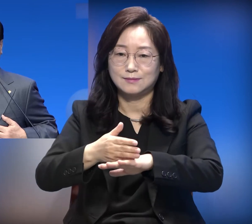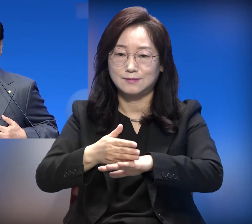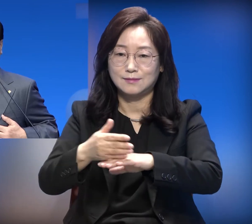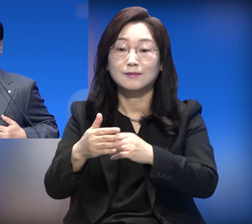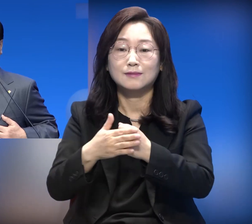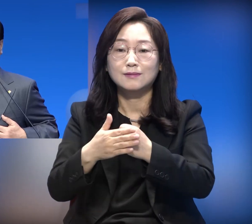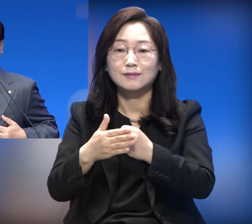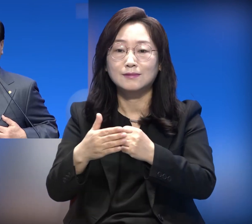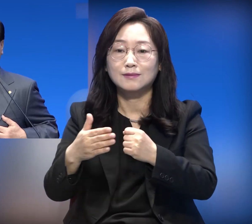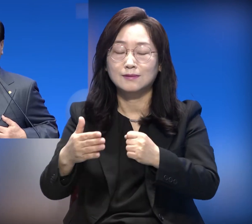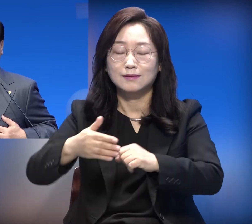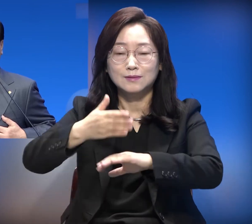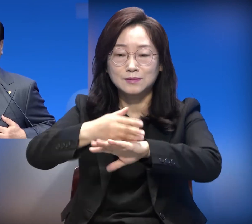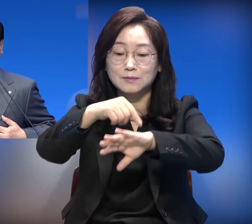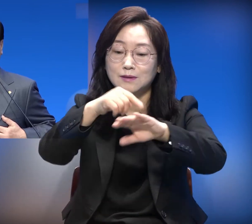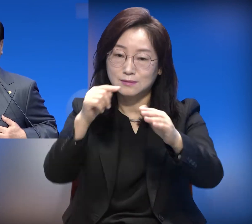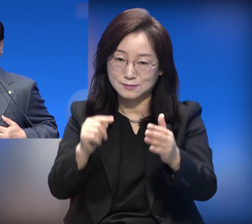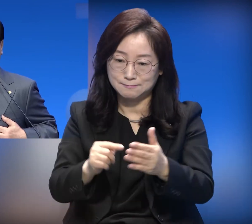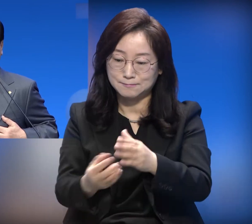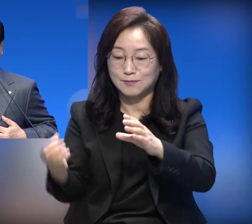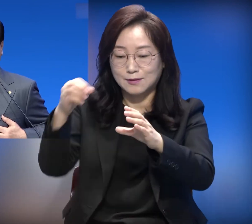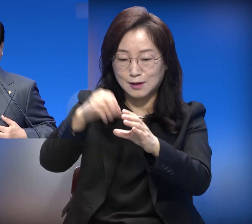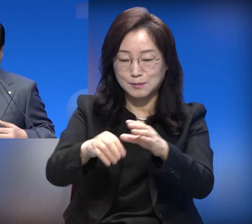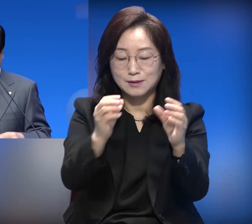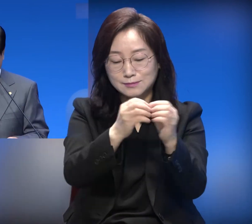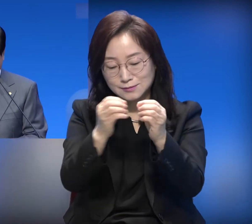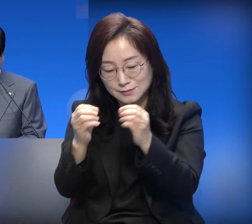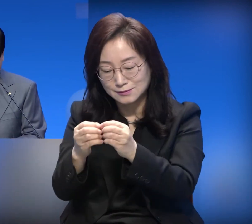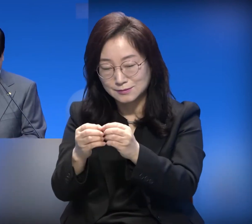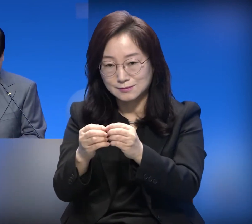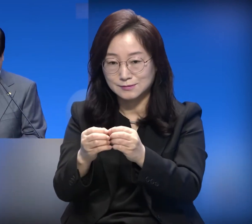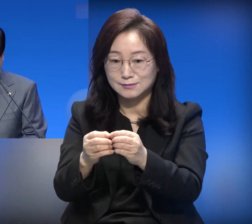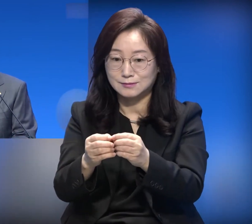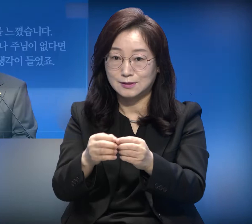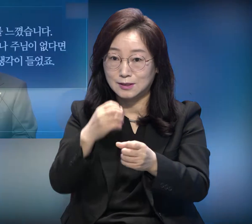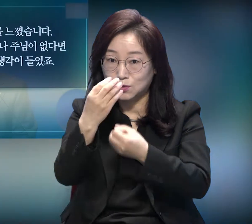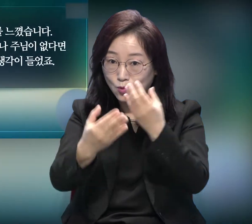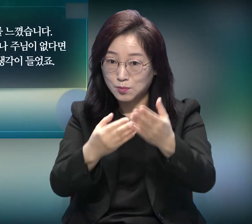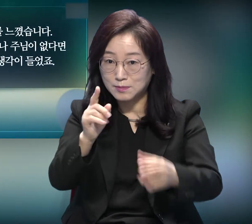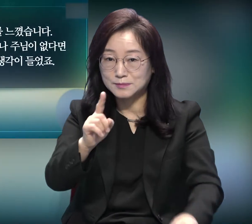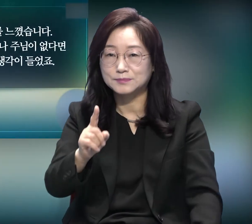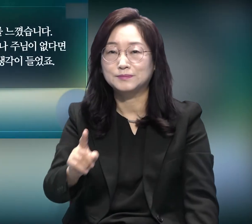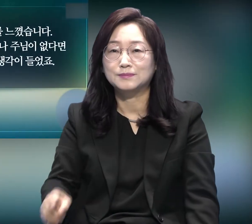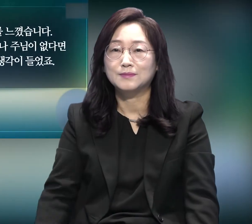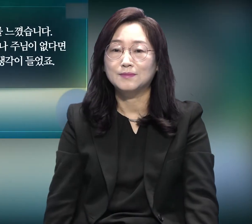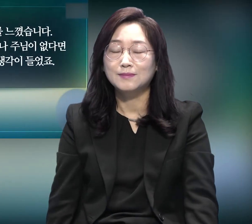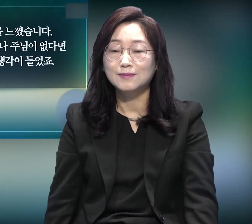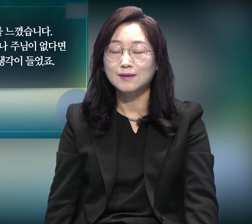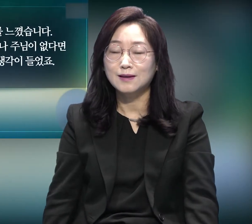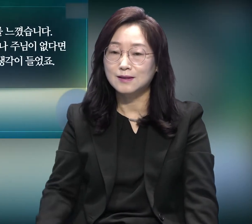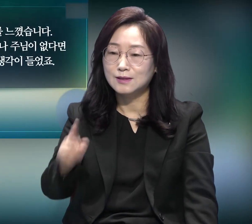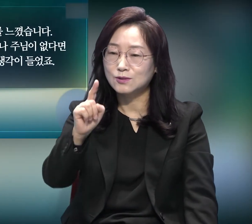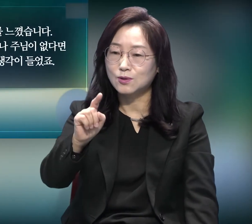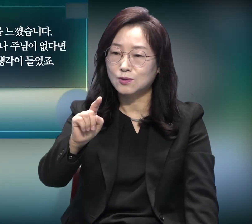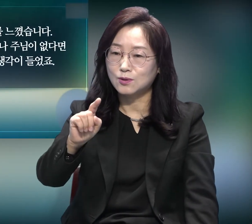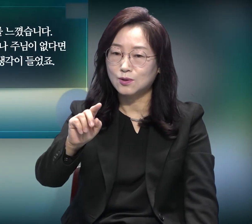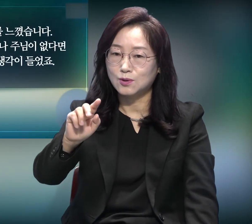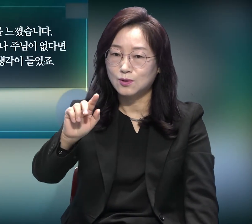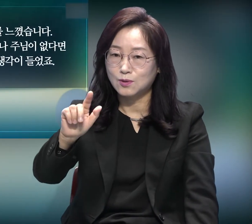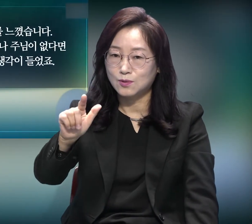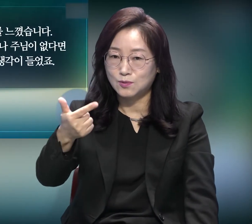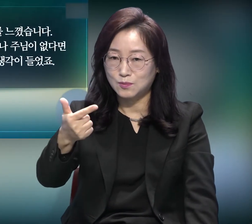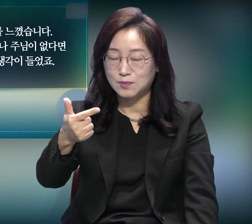그래서 그 감사한 마음을 담아 시로 썼습니다. 그때 이런 고백을 했습니다. 그때가 1872년